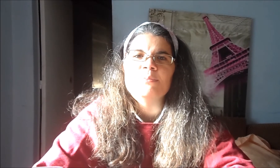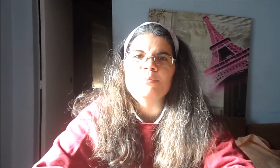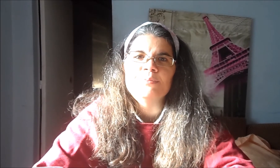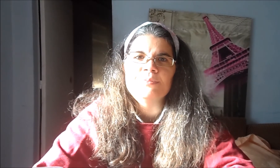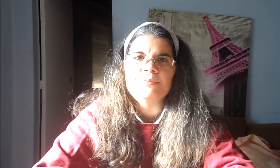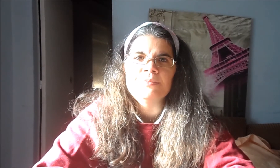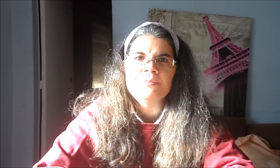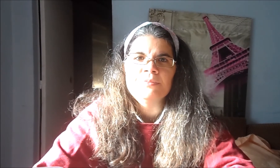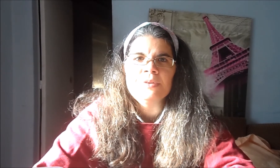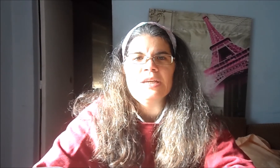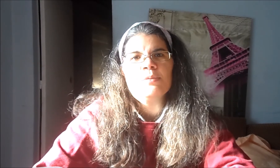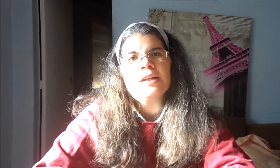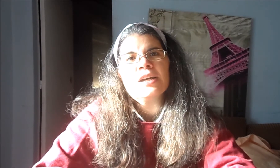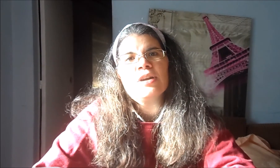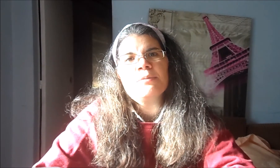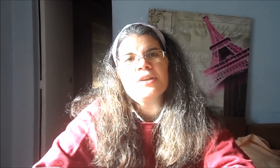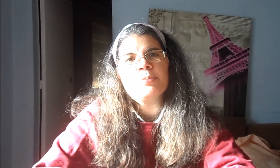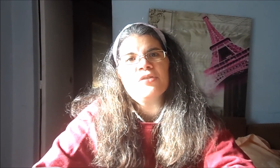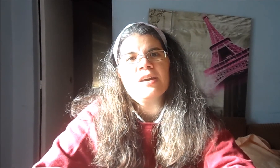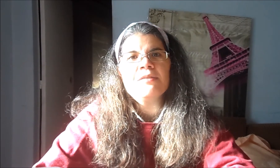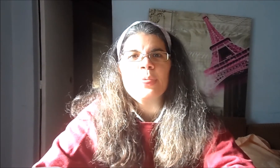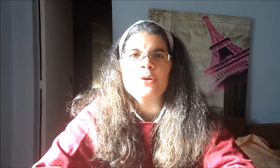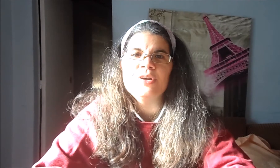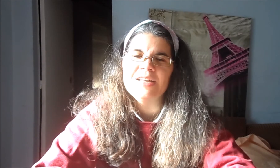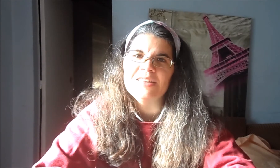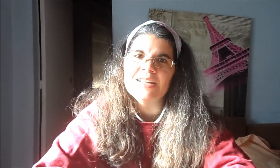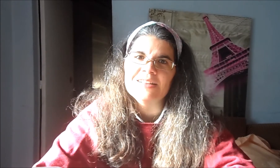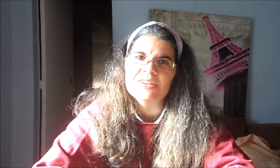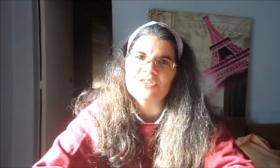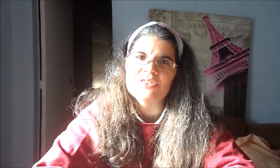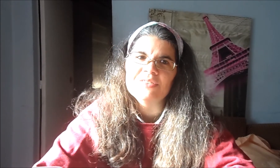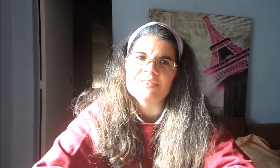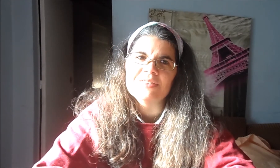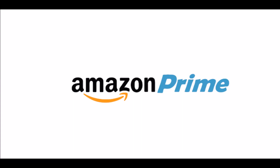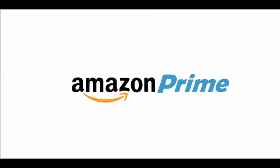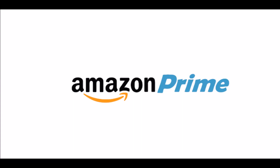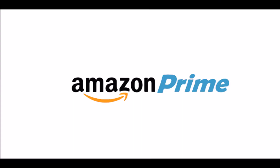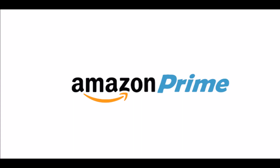Prime. Igual que yo la vi después en abierto en Antena 3.